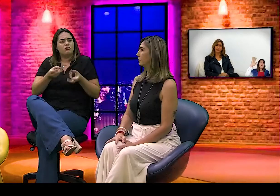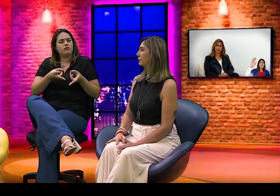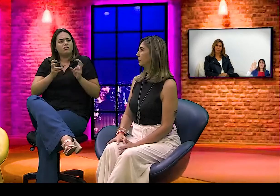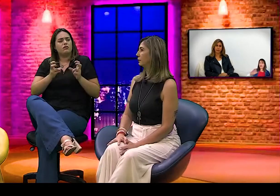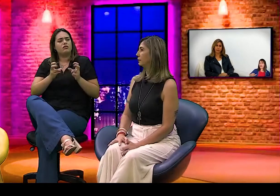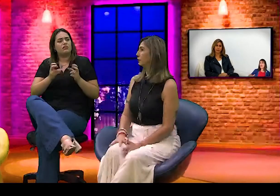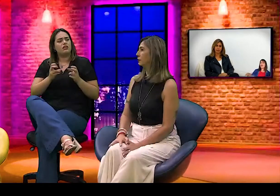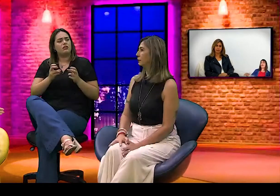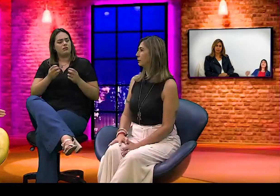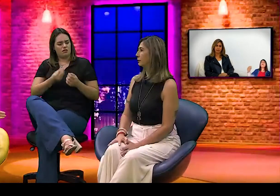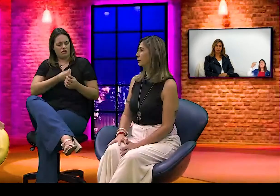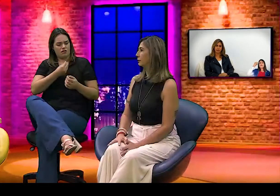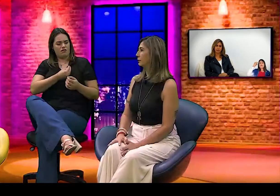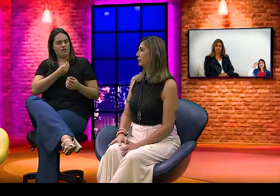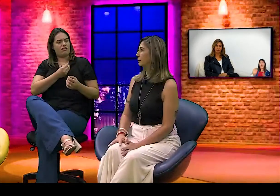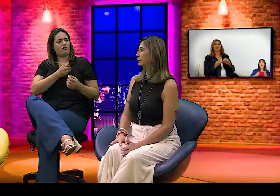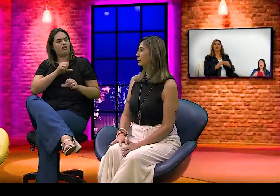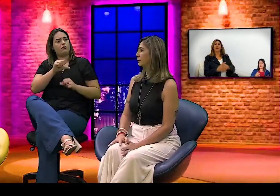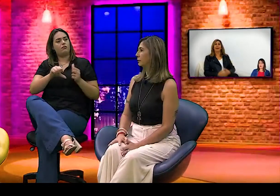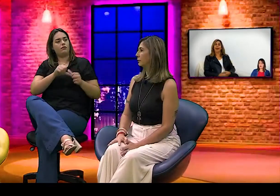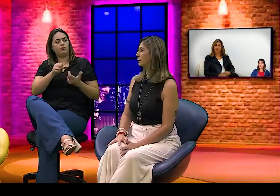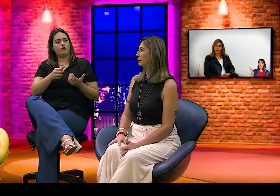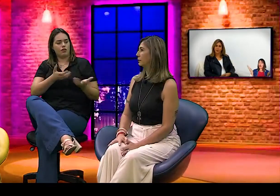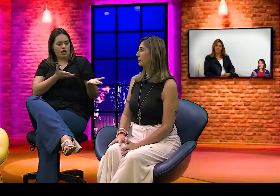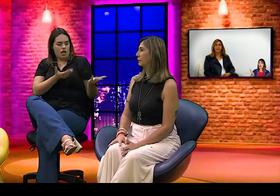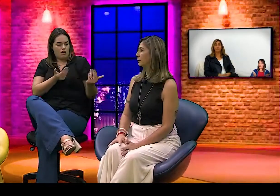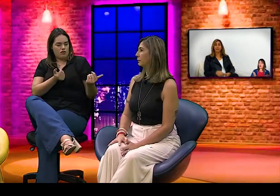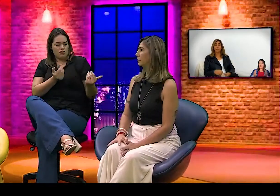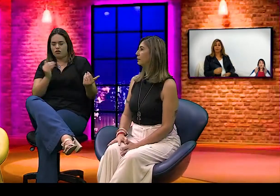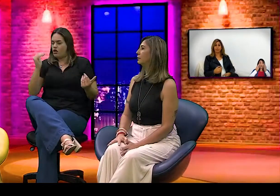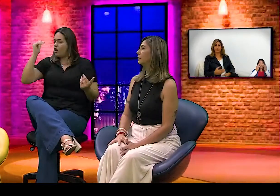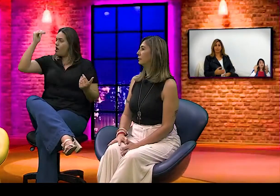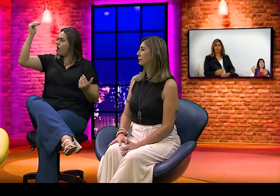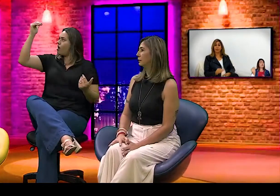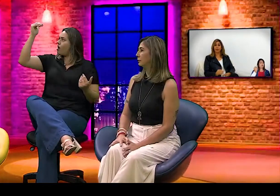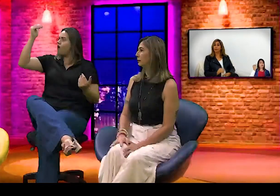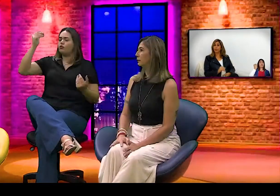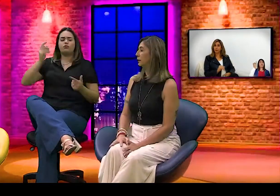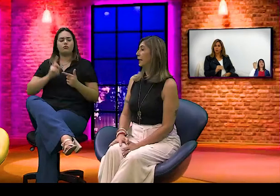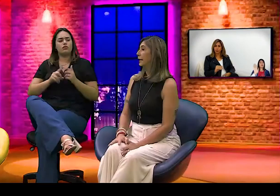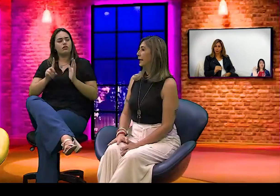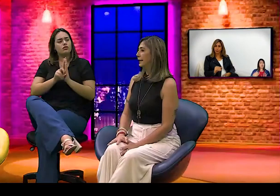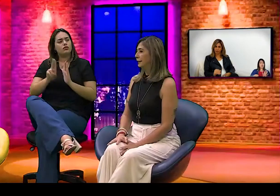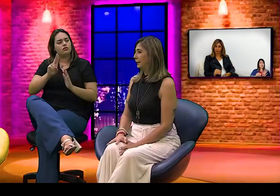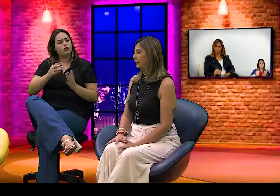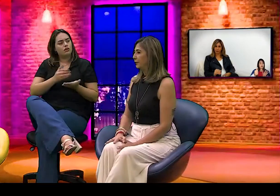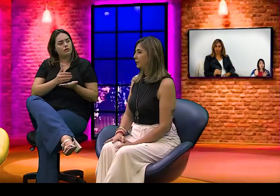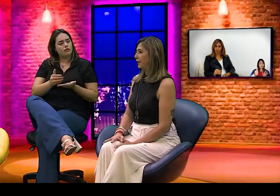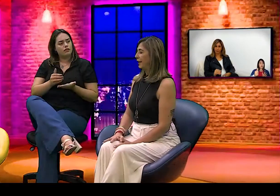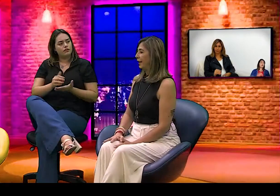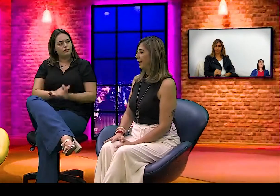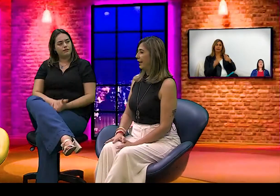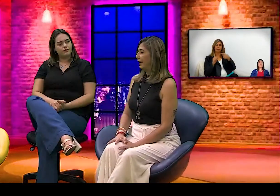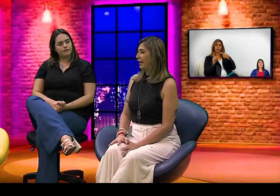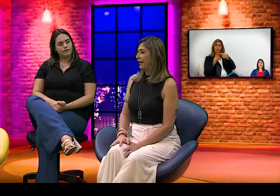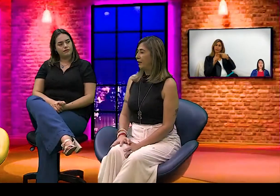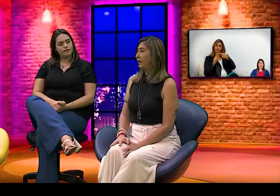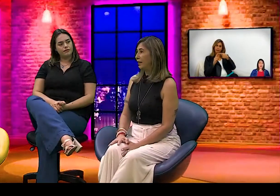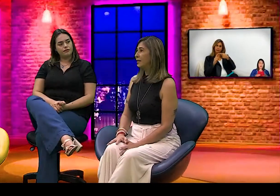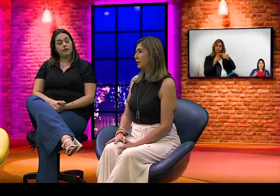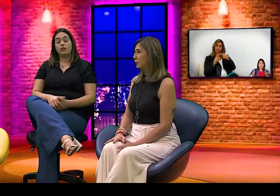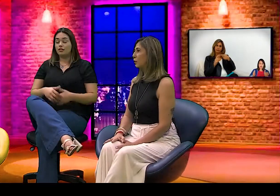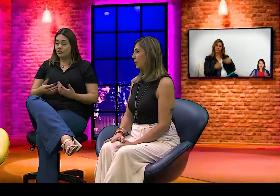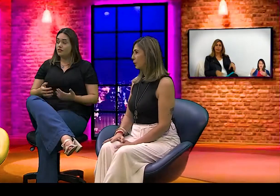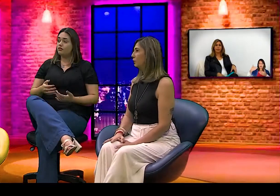setor psicológico do adolescente e do adulto para ele buscar usar essa droga? Então, é